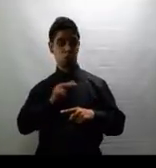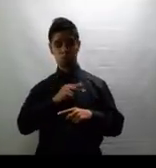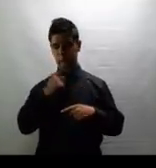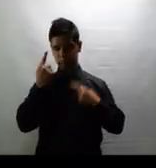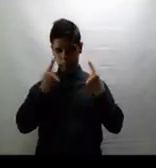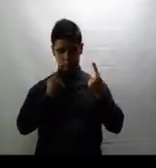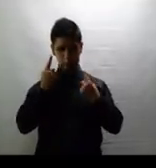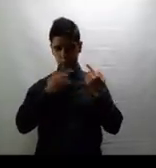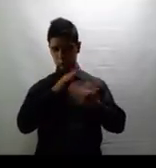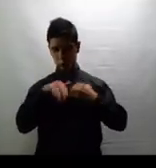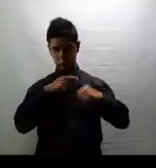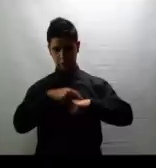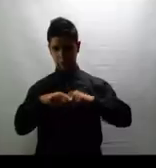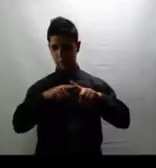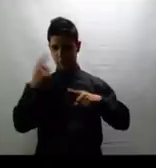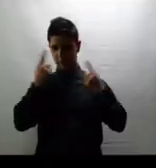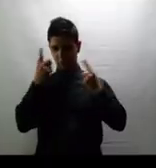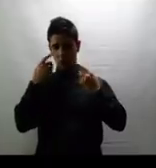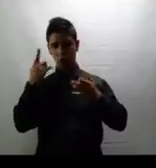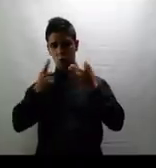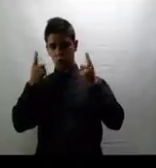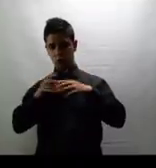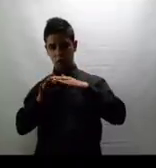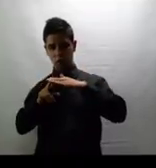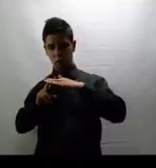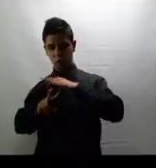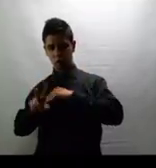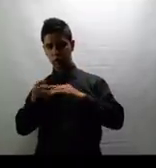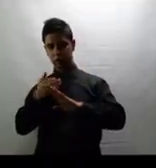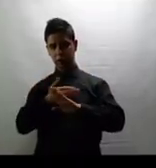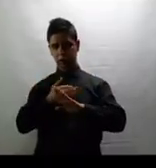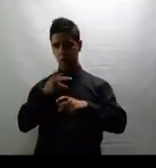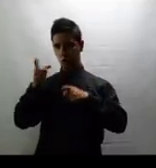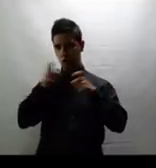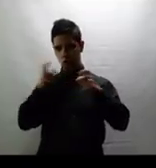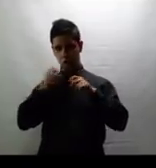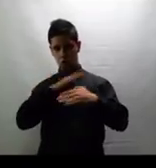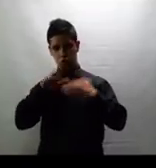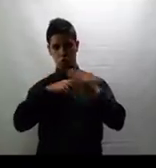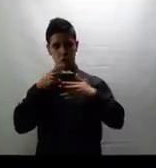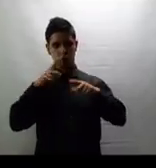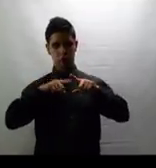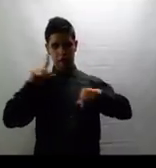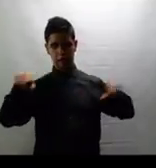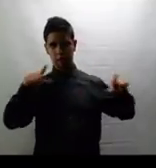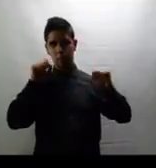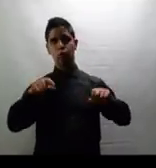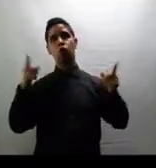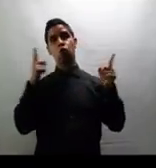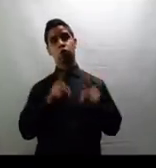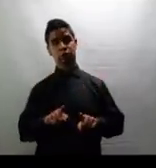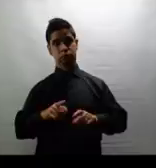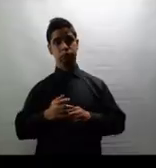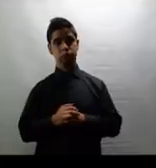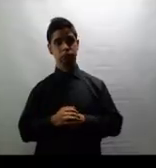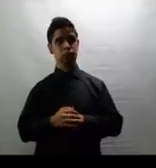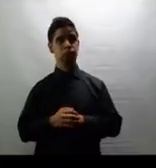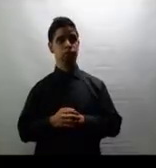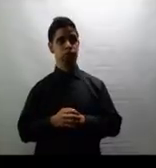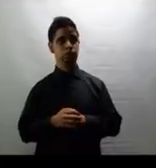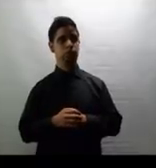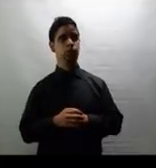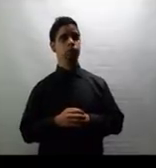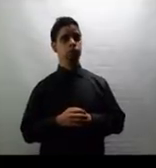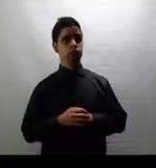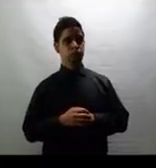está siempre en el futuro intentando prever y controlar las variables de lo que podría suceder por